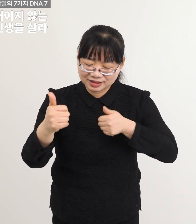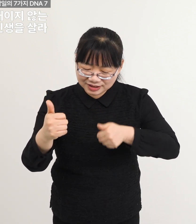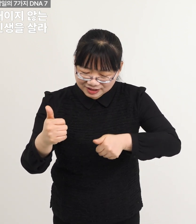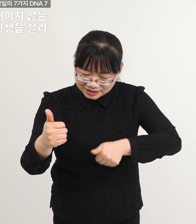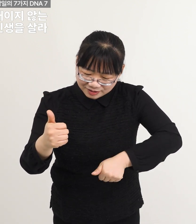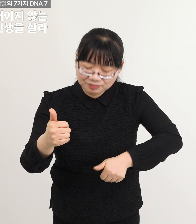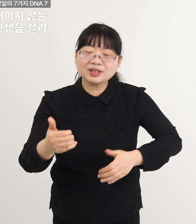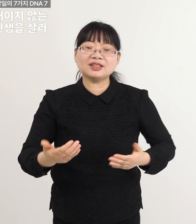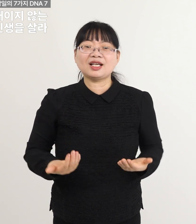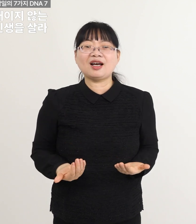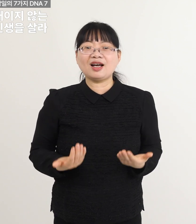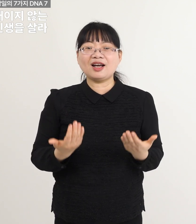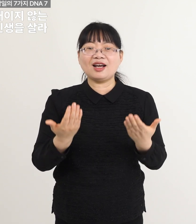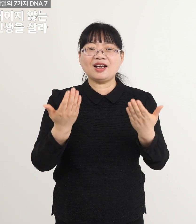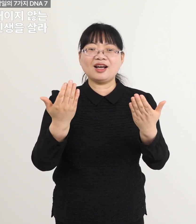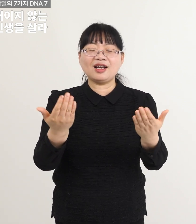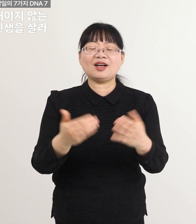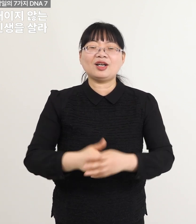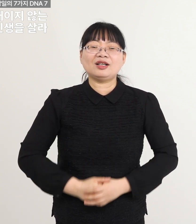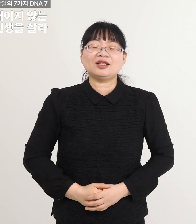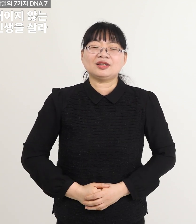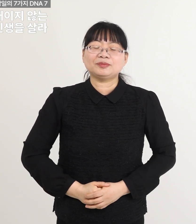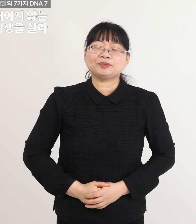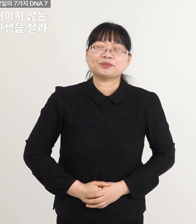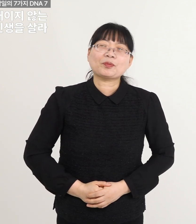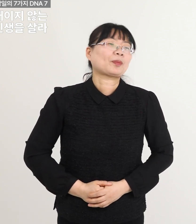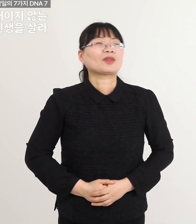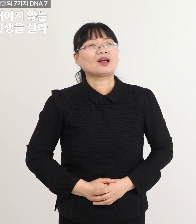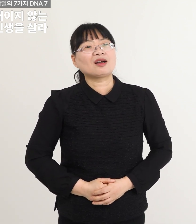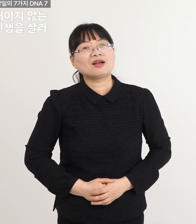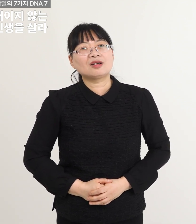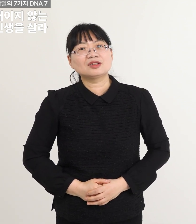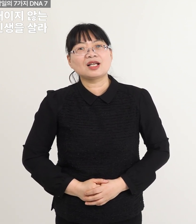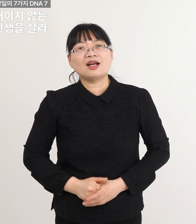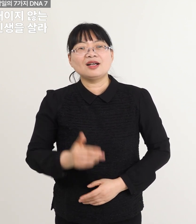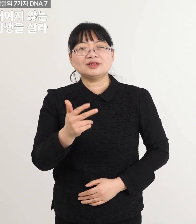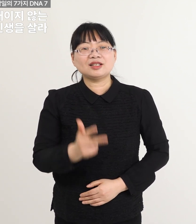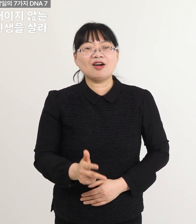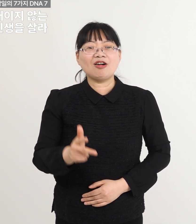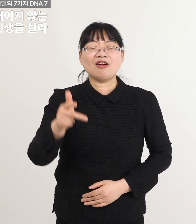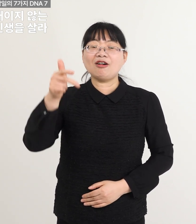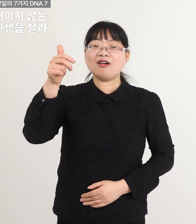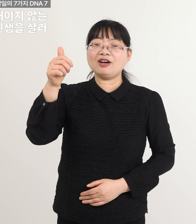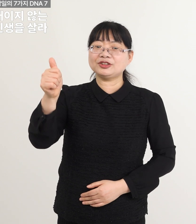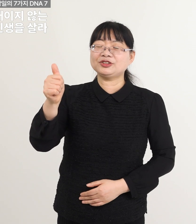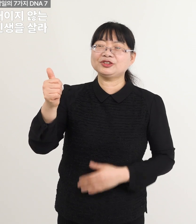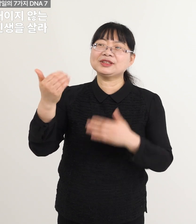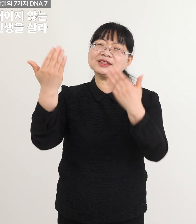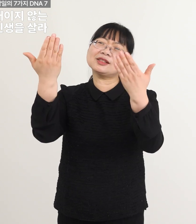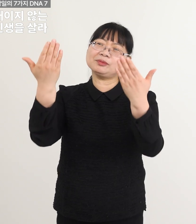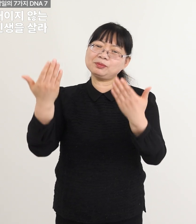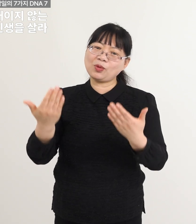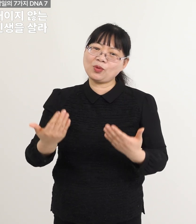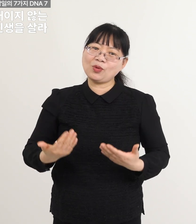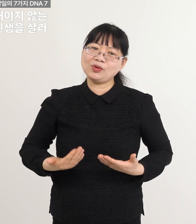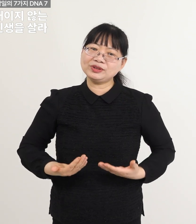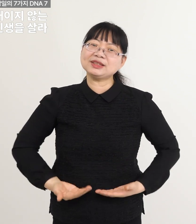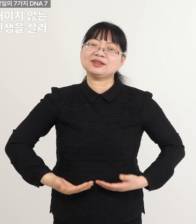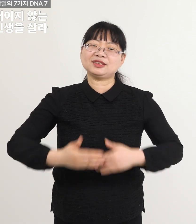우리 다 같이 한번 두 손을 높이 들고 주께서 주신 모든